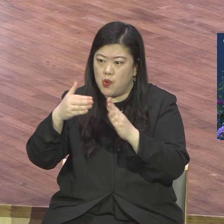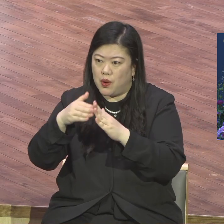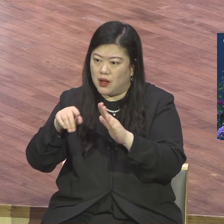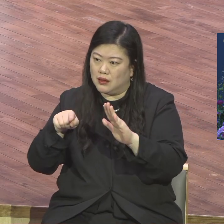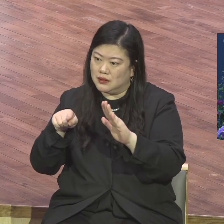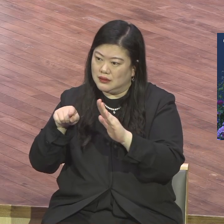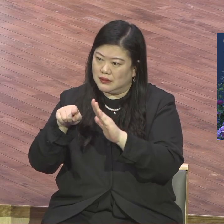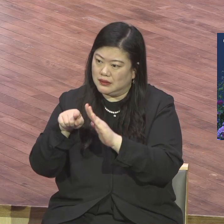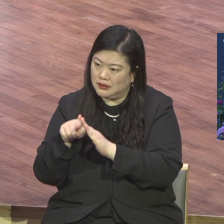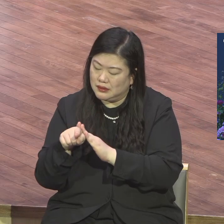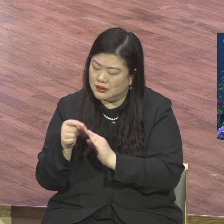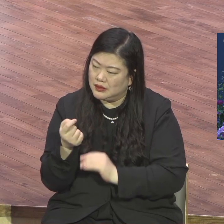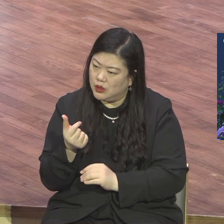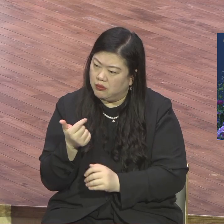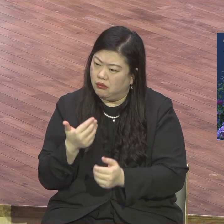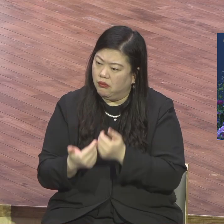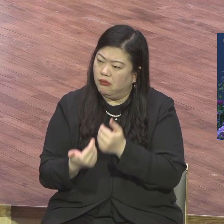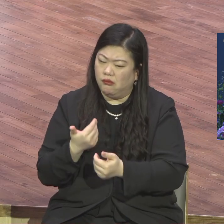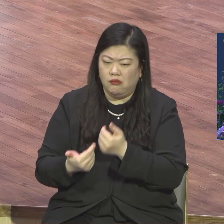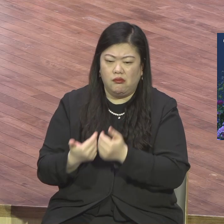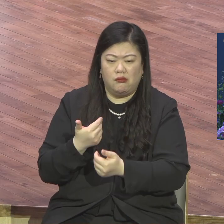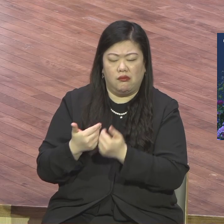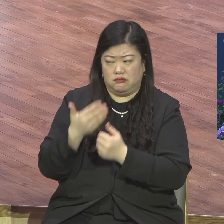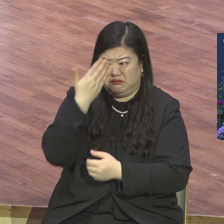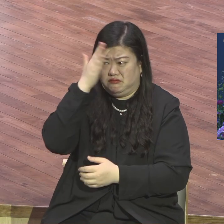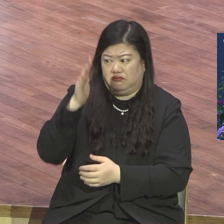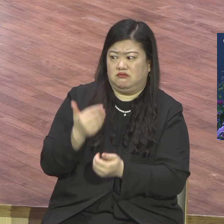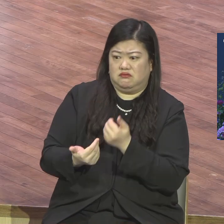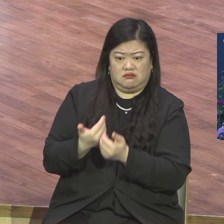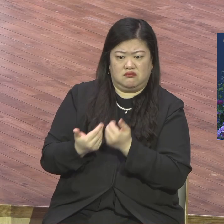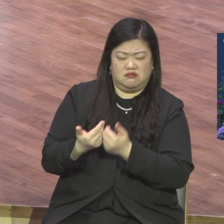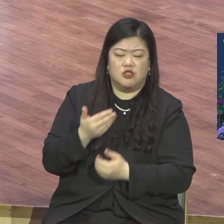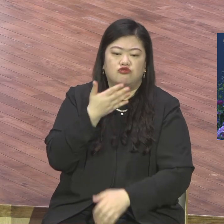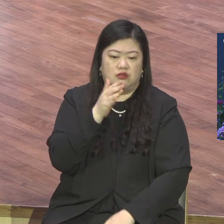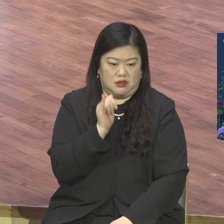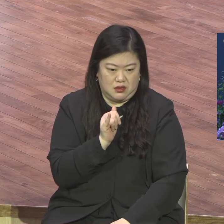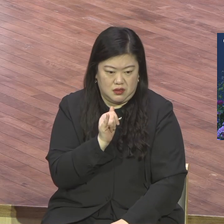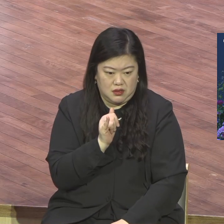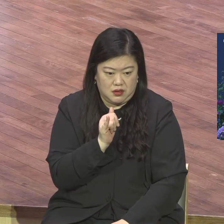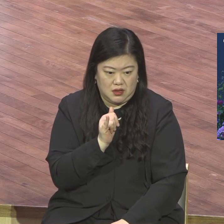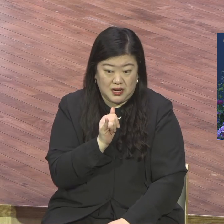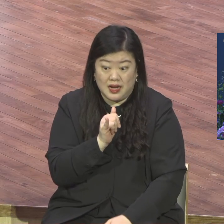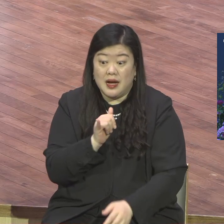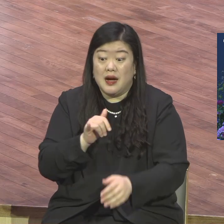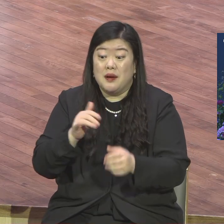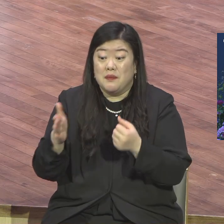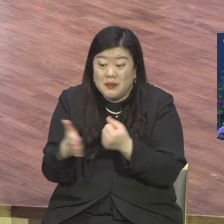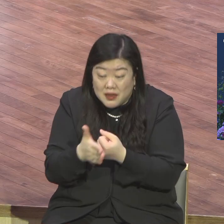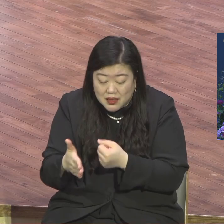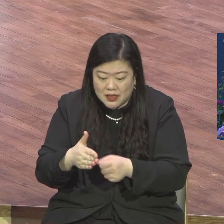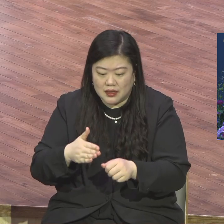상해요. 그래서 교회가 열린 음악회 같은 이 접촉점을 만들어가지고